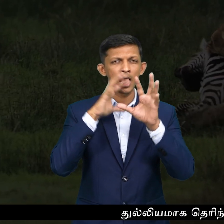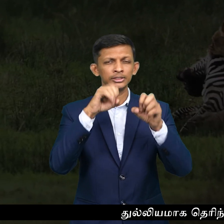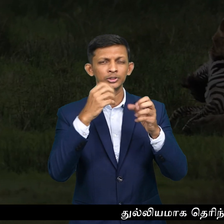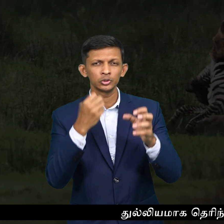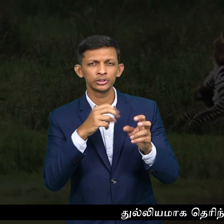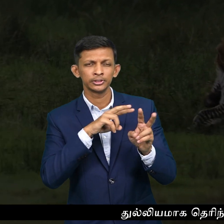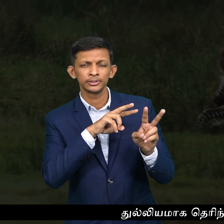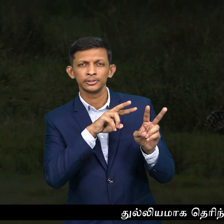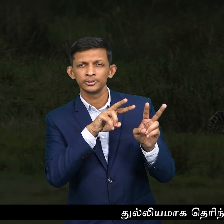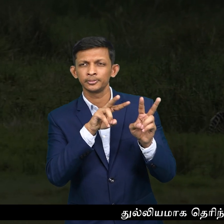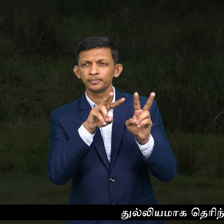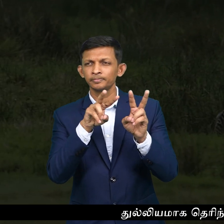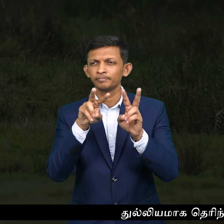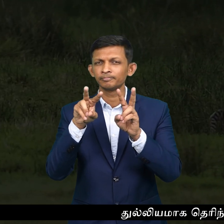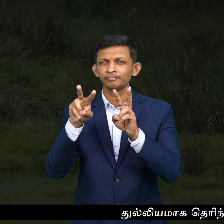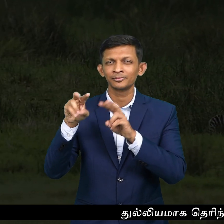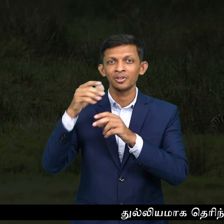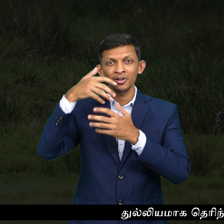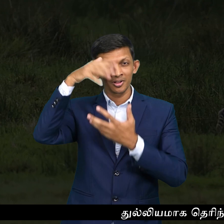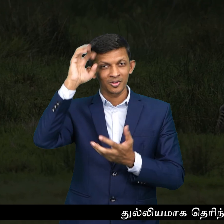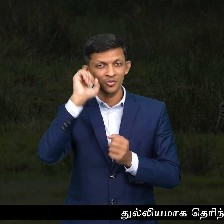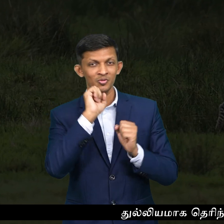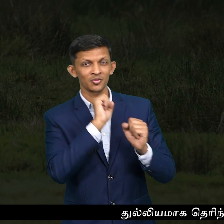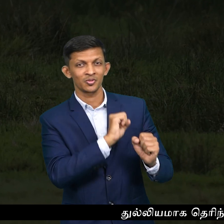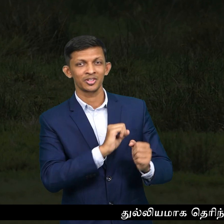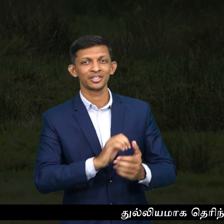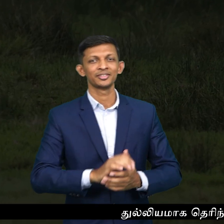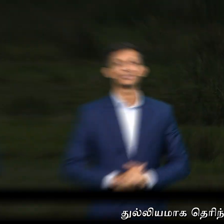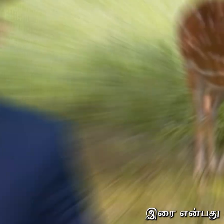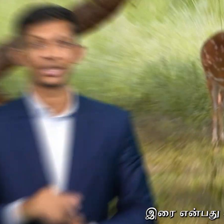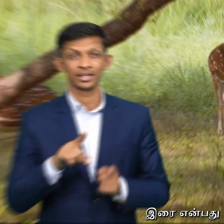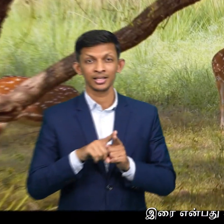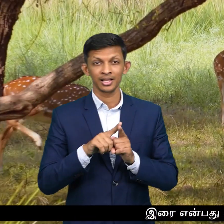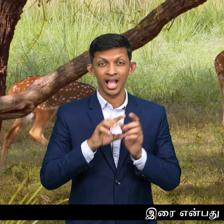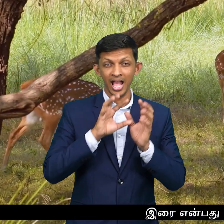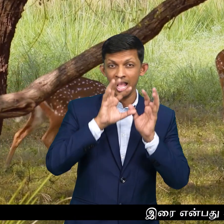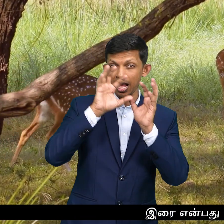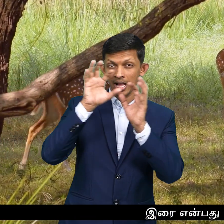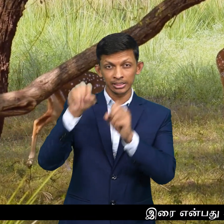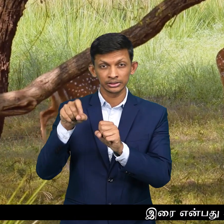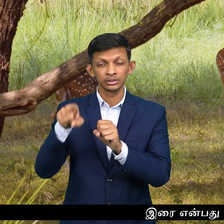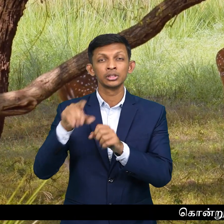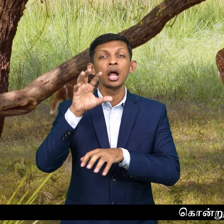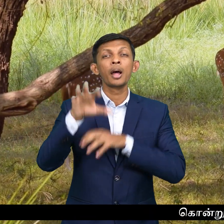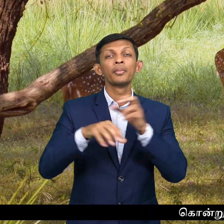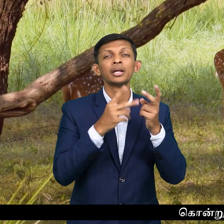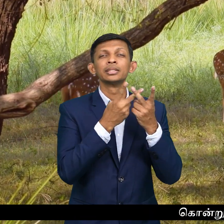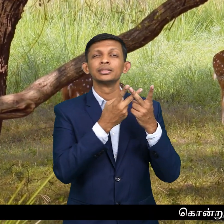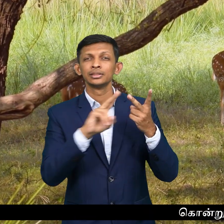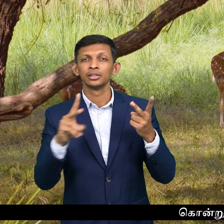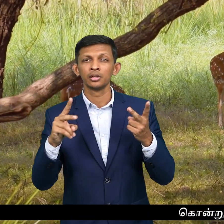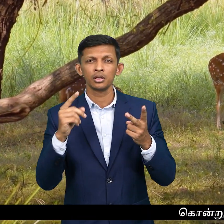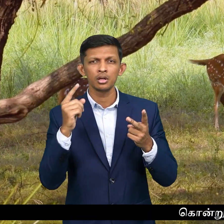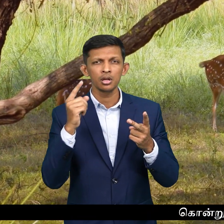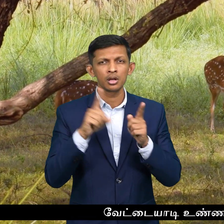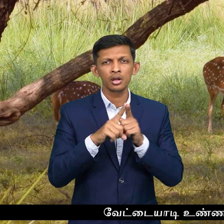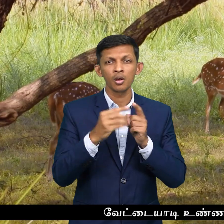கொள்ள உதவுகிறது. இரை என்பது சிங்கங்கள் போன்ற